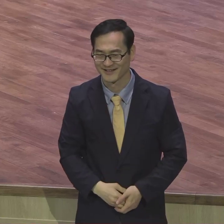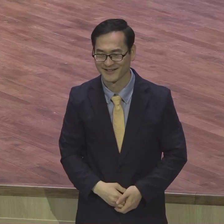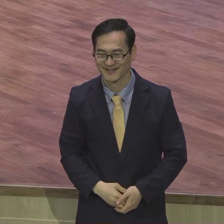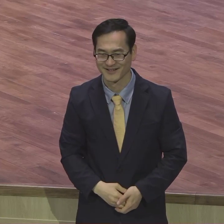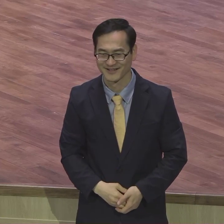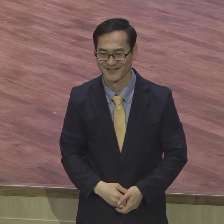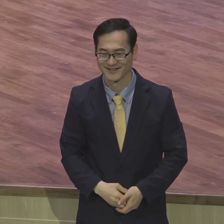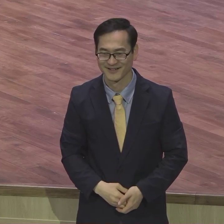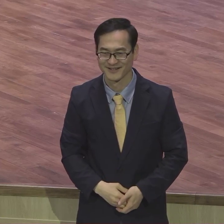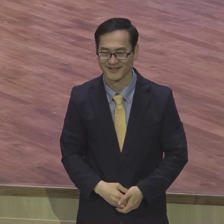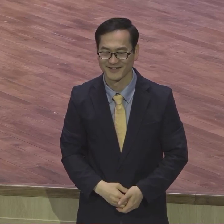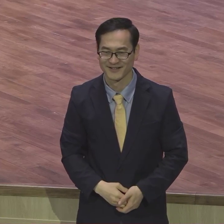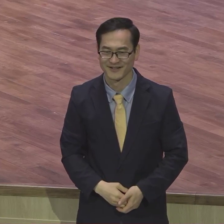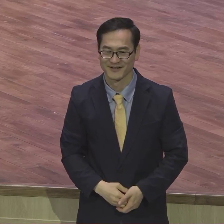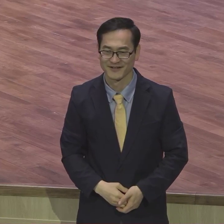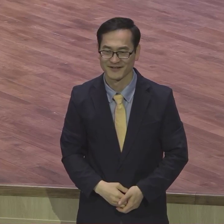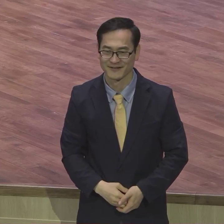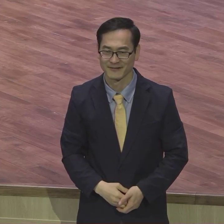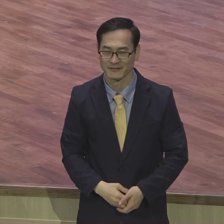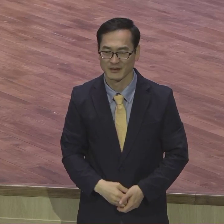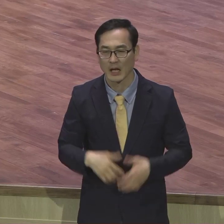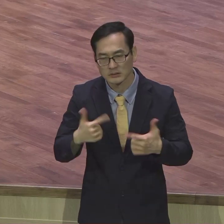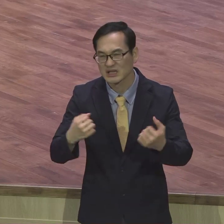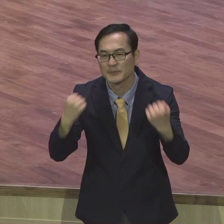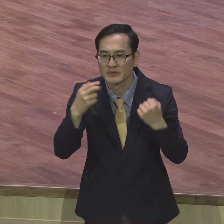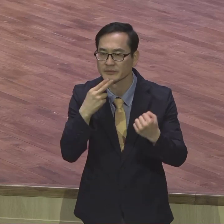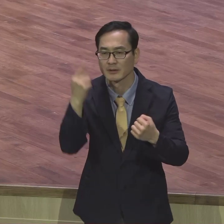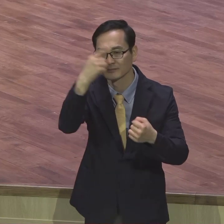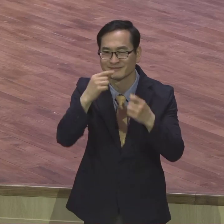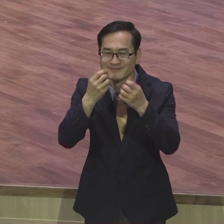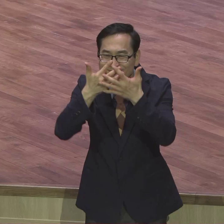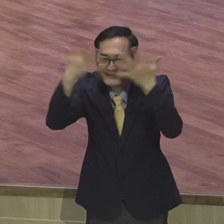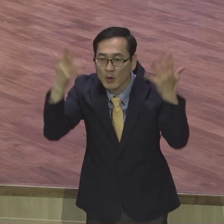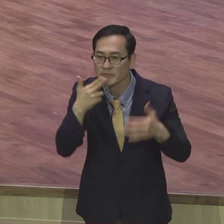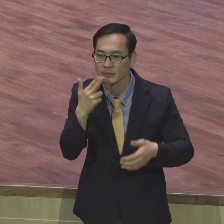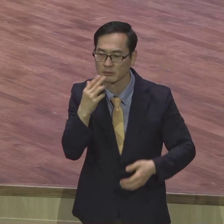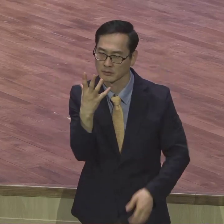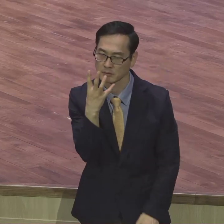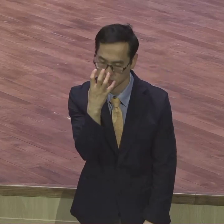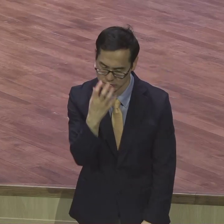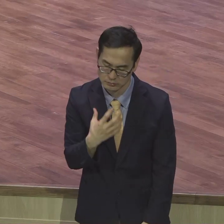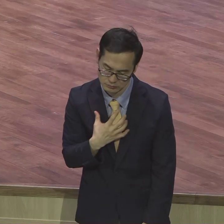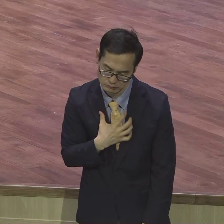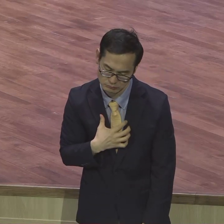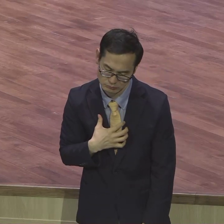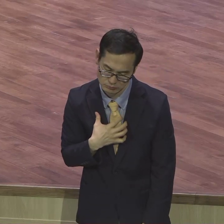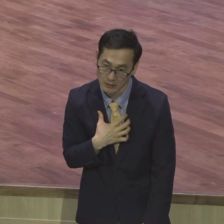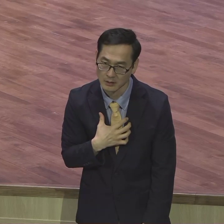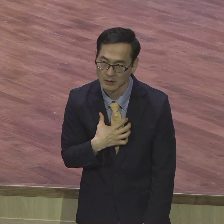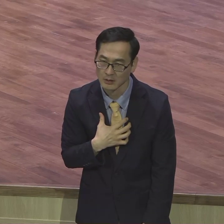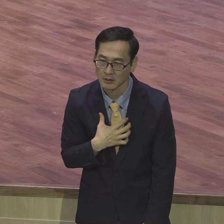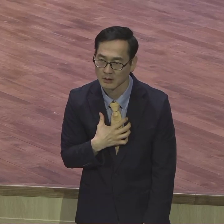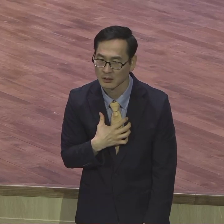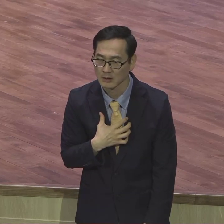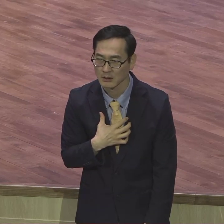없고요. 뭔가 마른 막대기 같아요. 거룩한 폼만 딱 잡고 있어요. 아무것도 없어요.